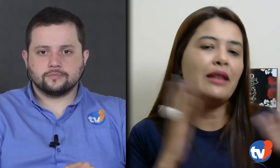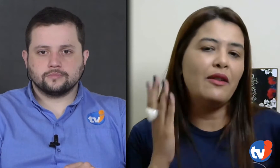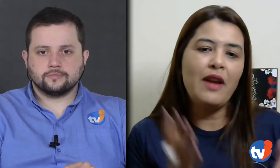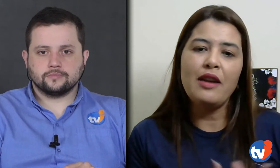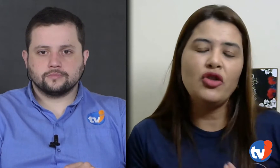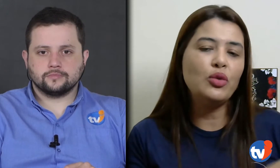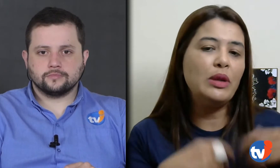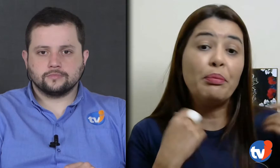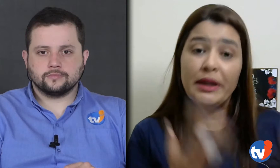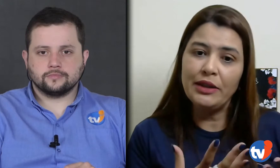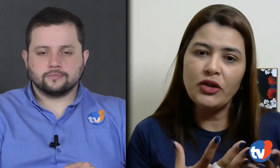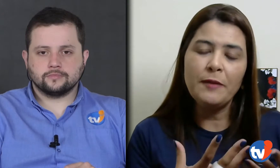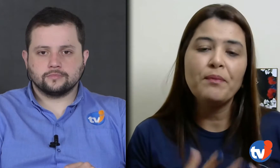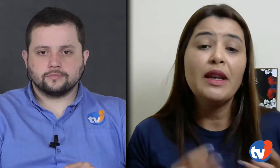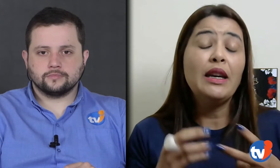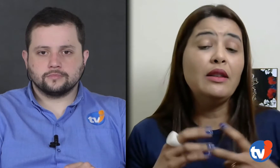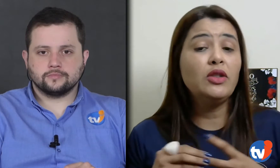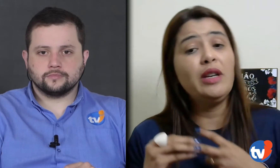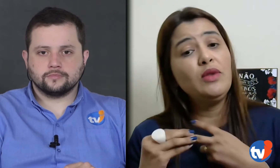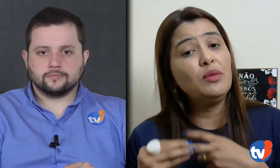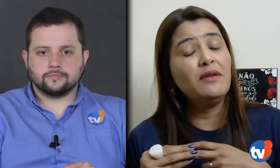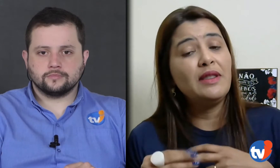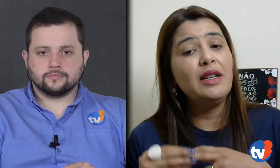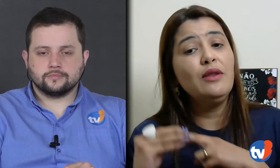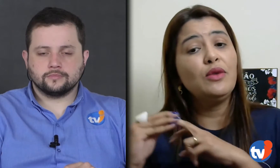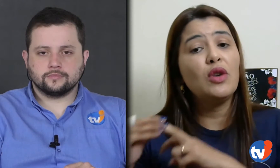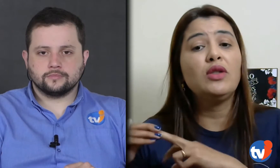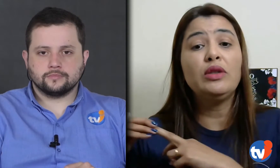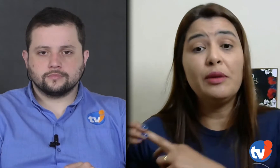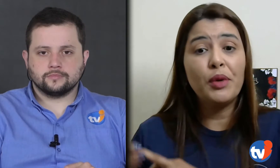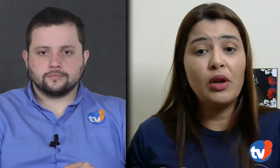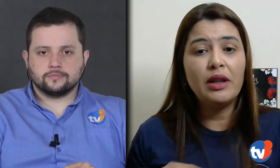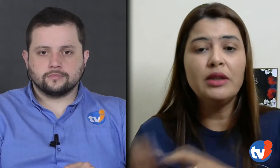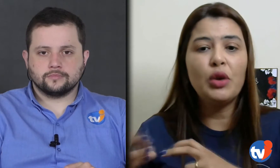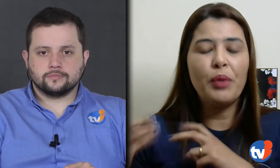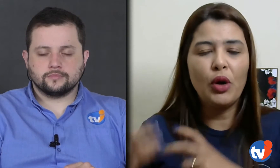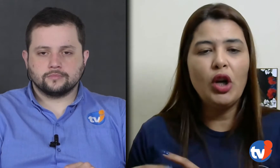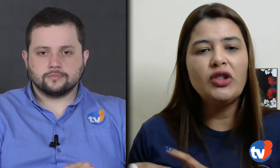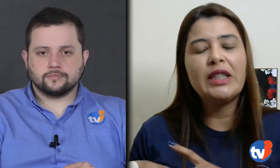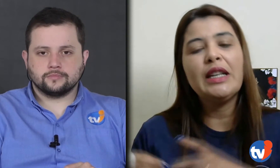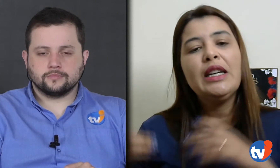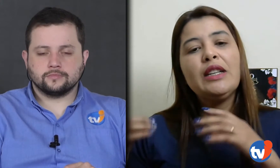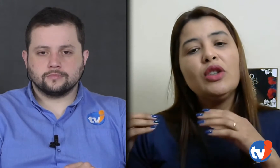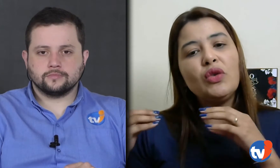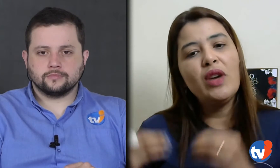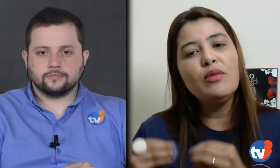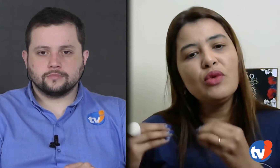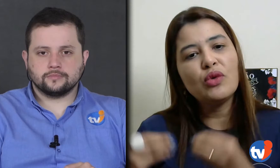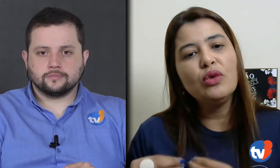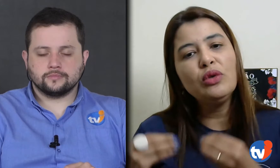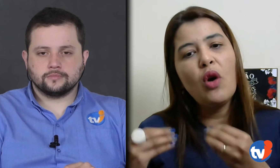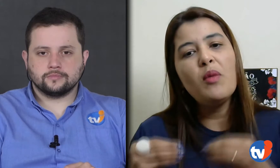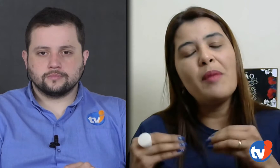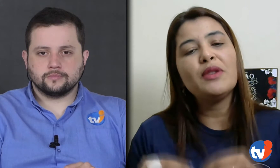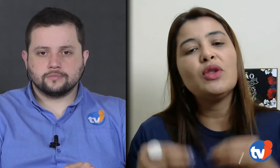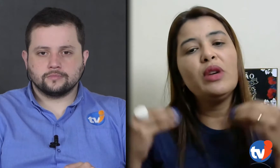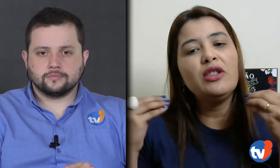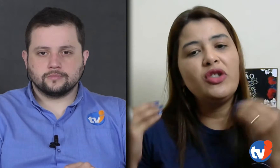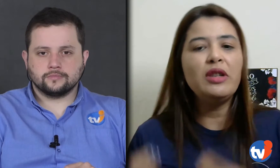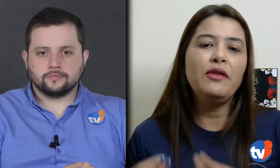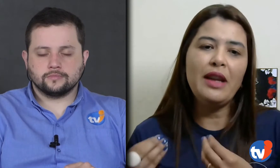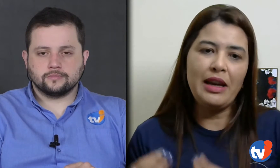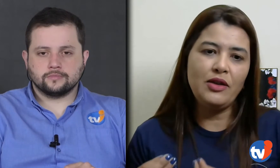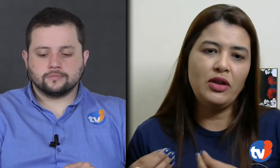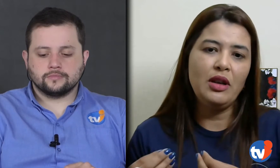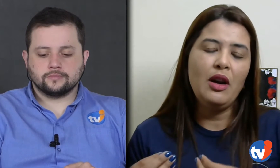curada através de um implante, e nós temos uma visão socioantropológica, que nós vemos o surdo como uma